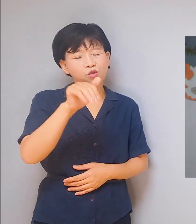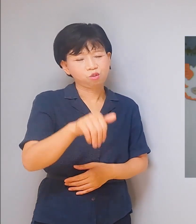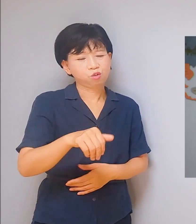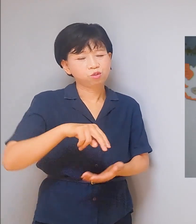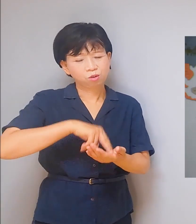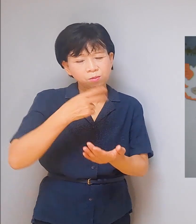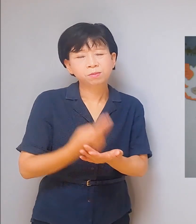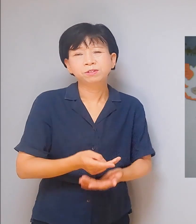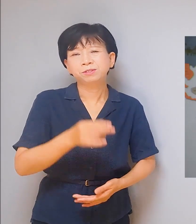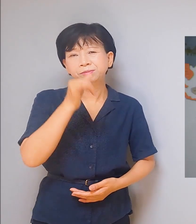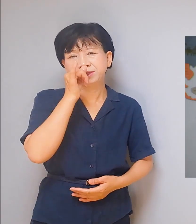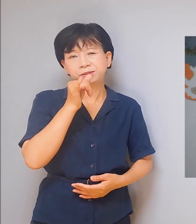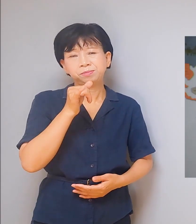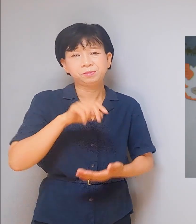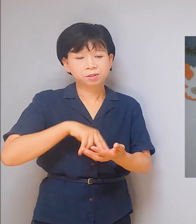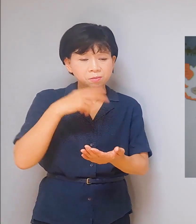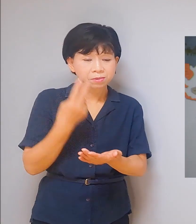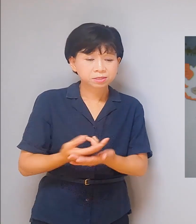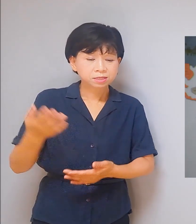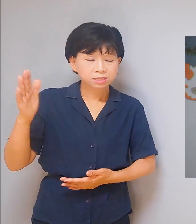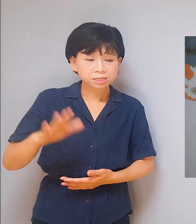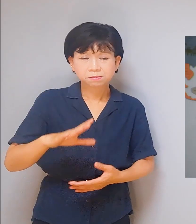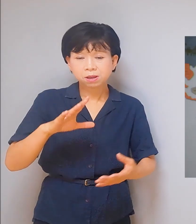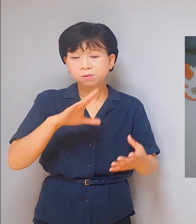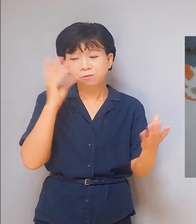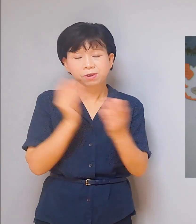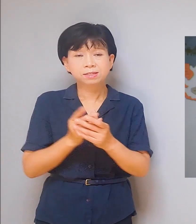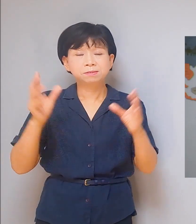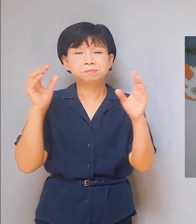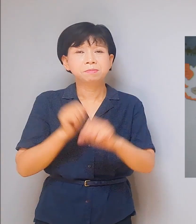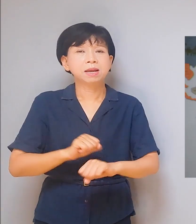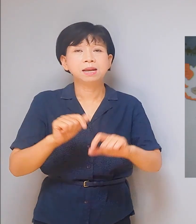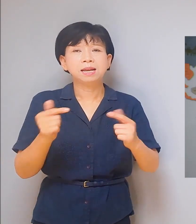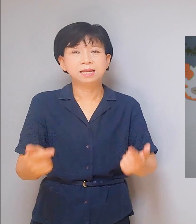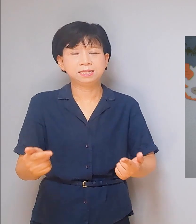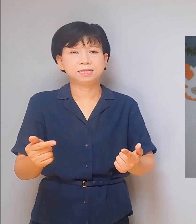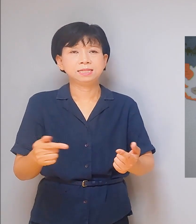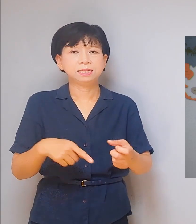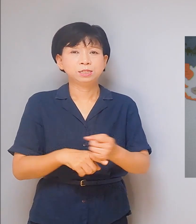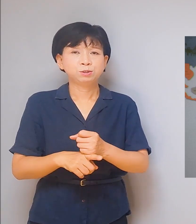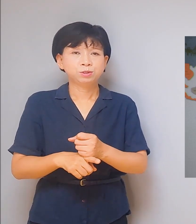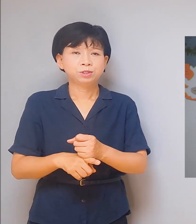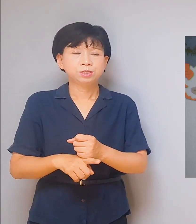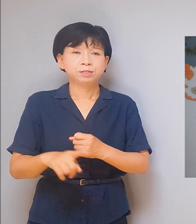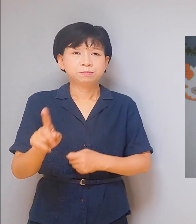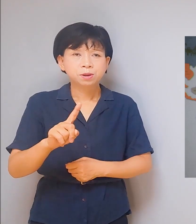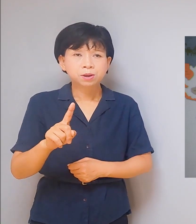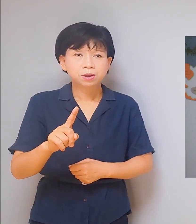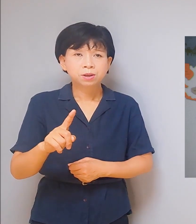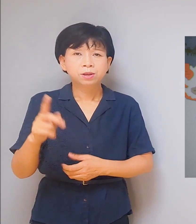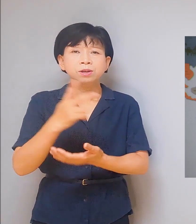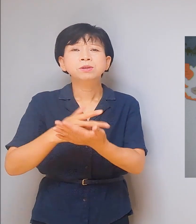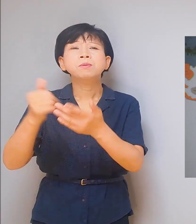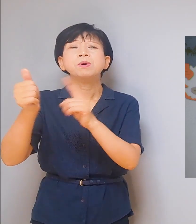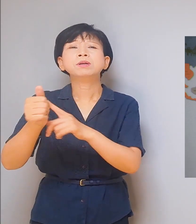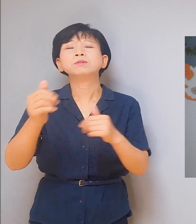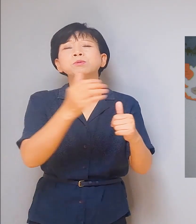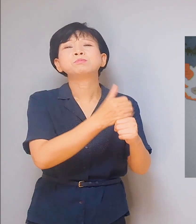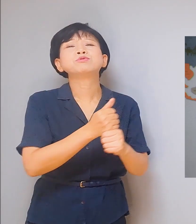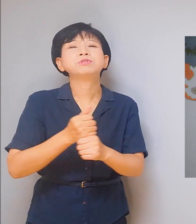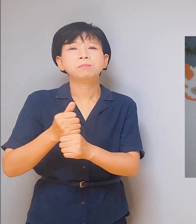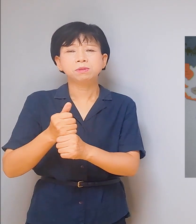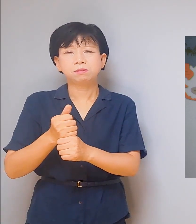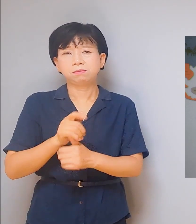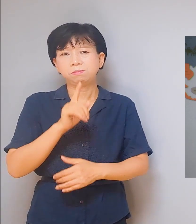넘어진다는 거예요. 그런데 넘어지나 아주 엎드러지지 아니함은 여호와께서 어떻게 하셨다고요? 붙드셨다고